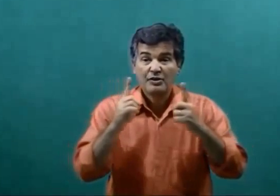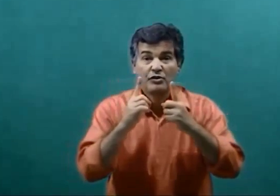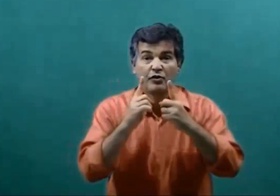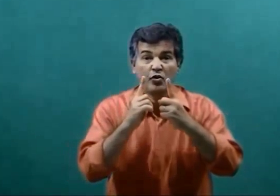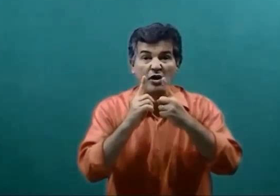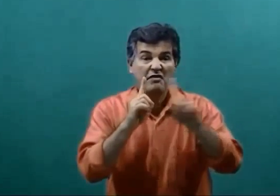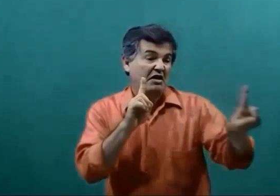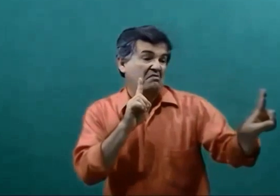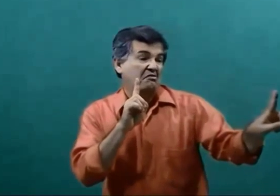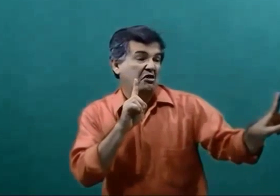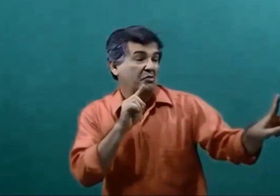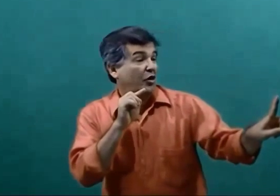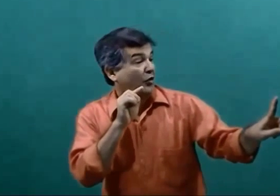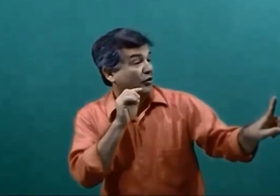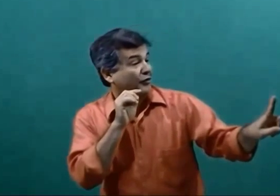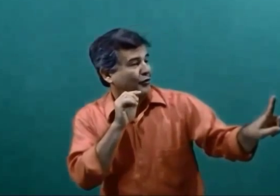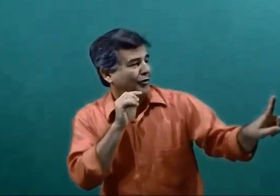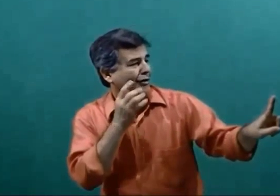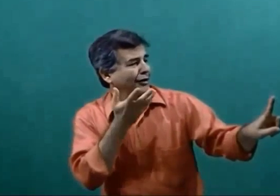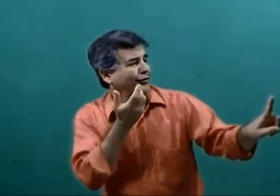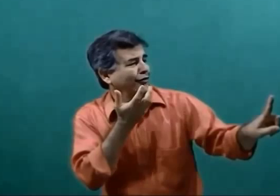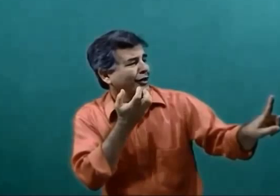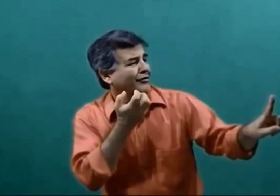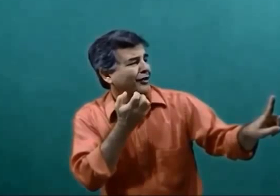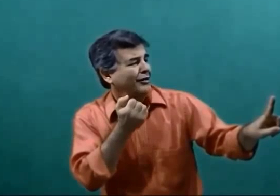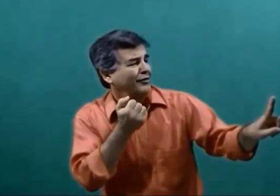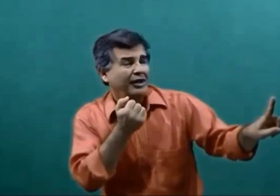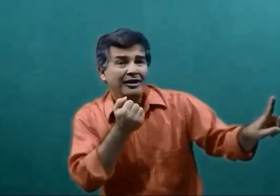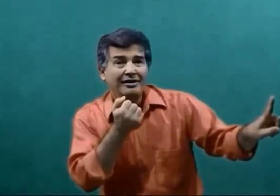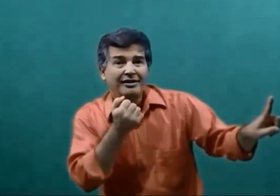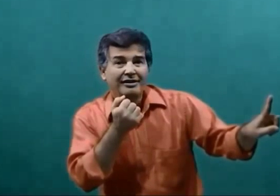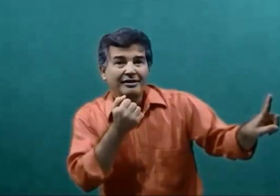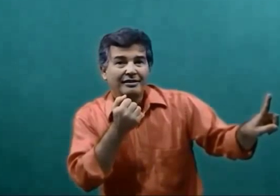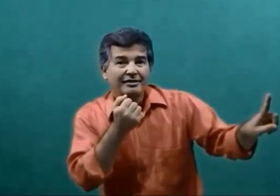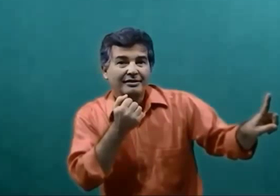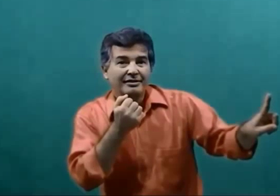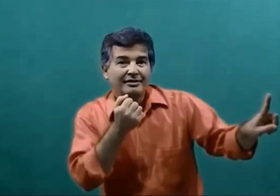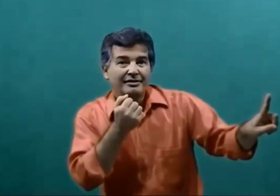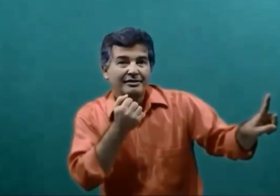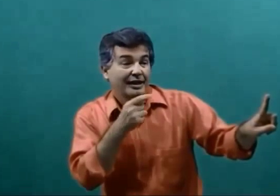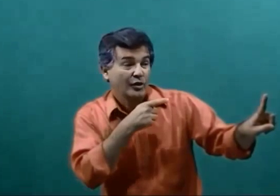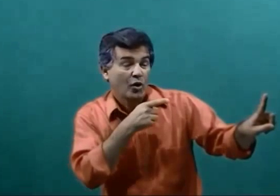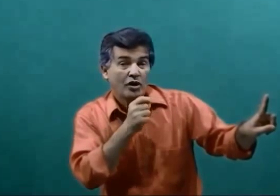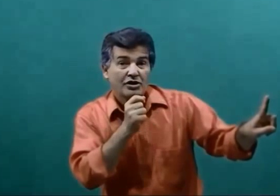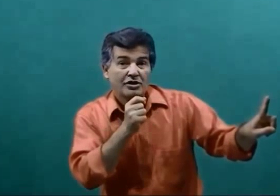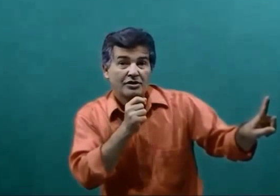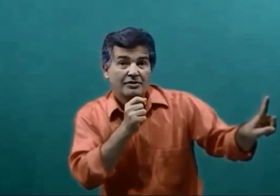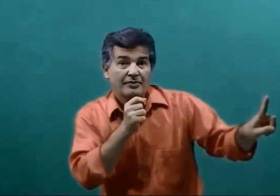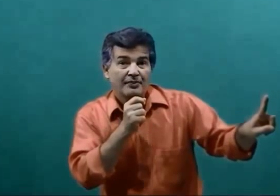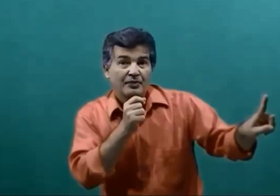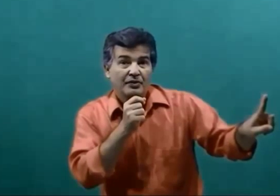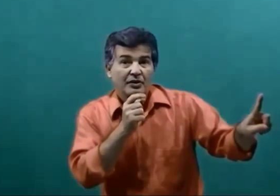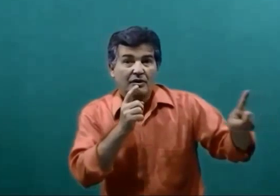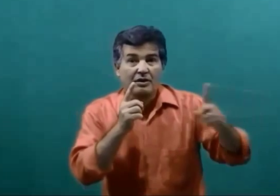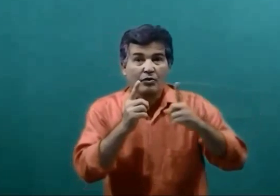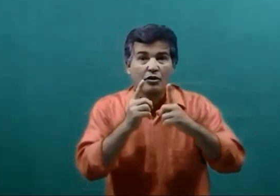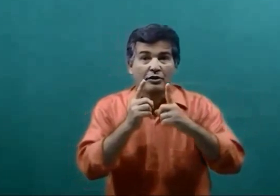pessoa ficou com raiva e foi embora, o outro ficou olhando, vem, vem, vem. Está de costas.